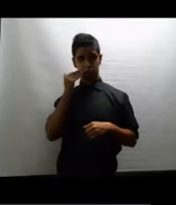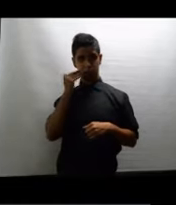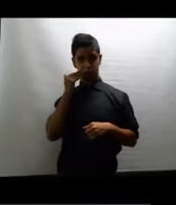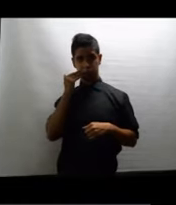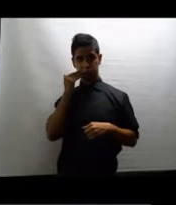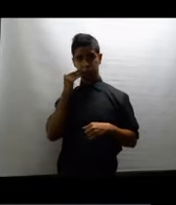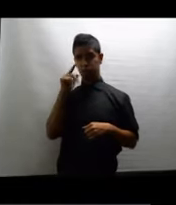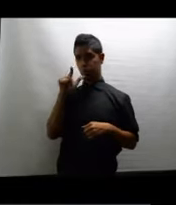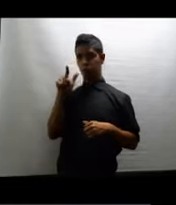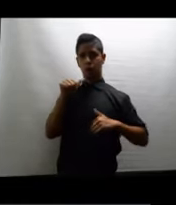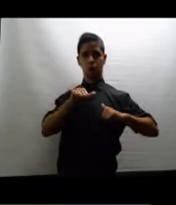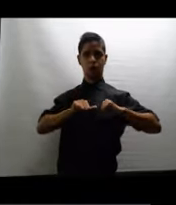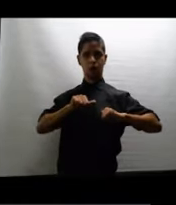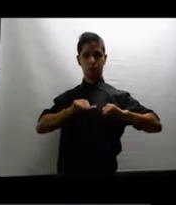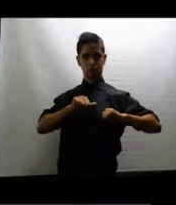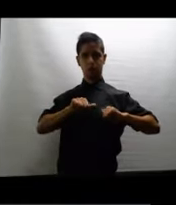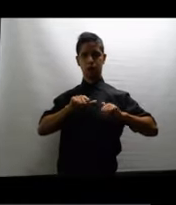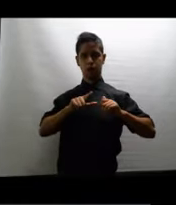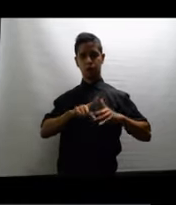esos artistas primero,